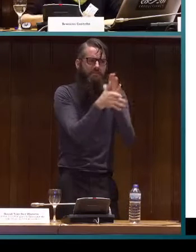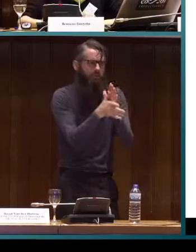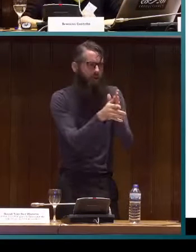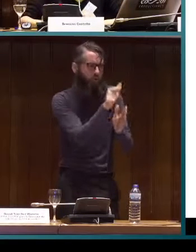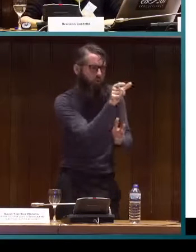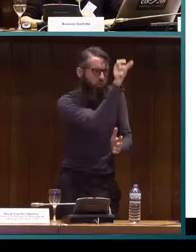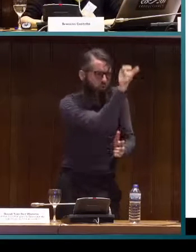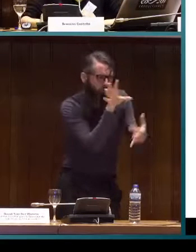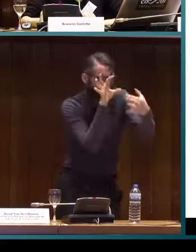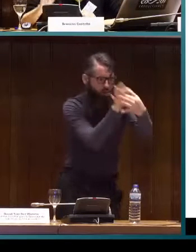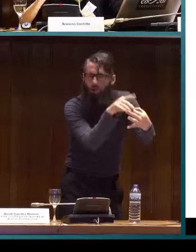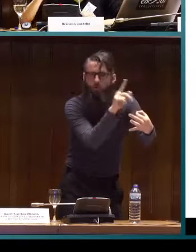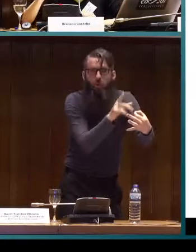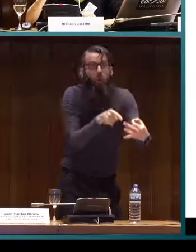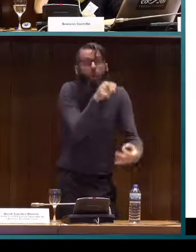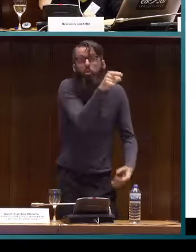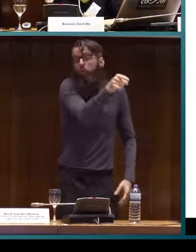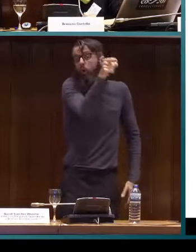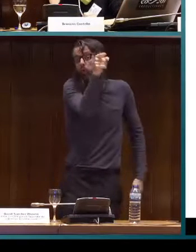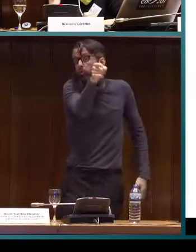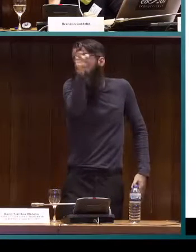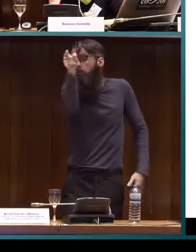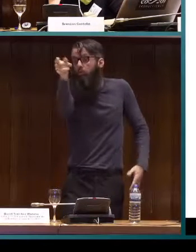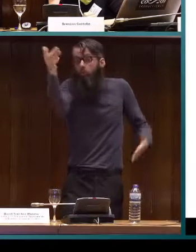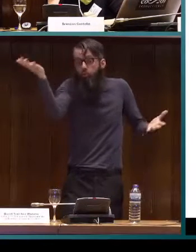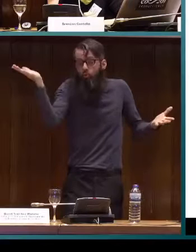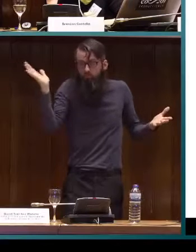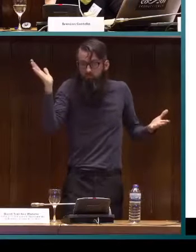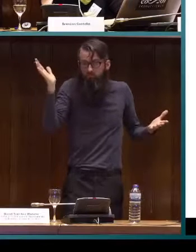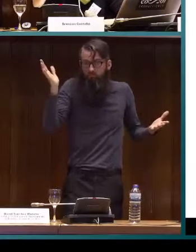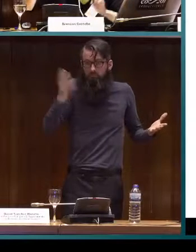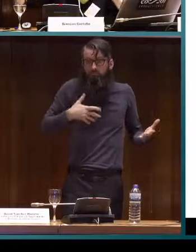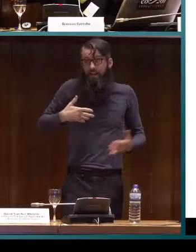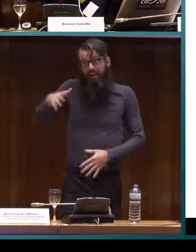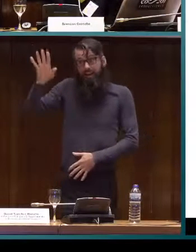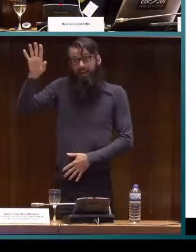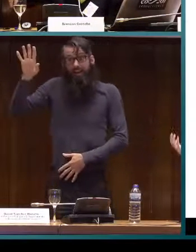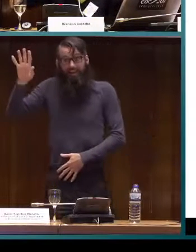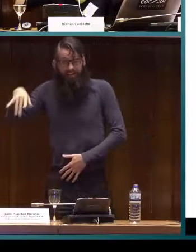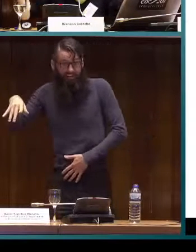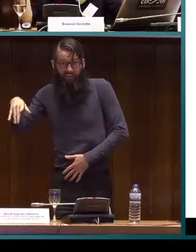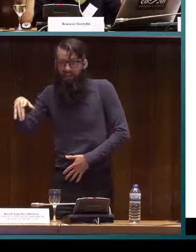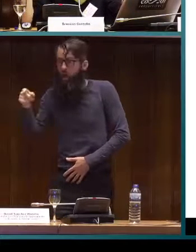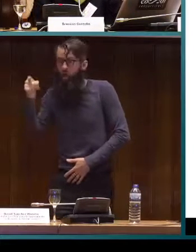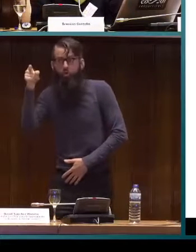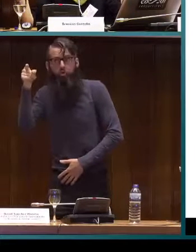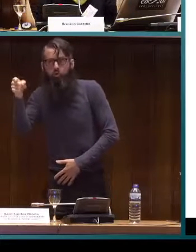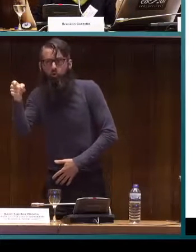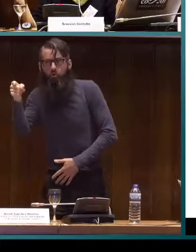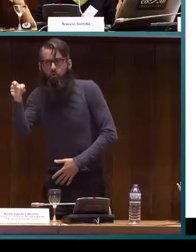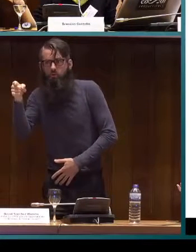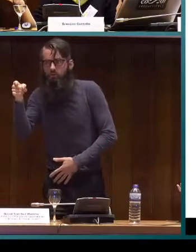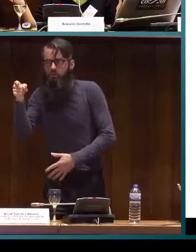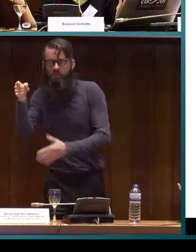tú, no hace referencia a la persona con la que está hablando, sino es una